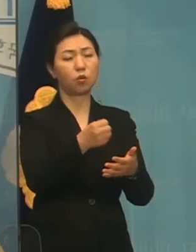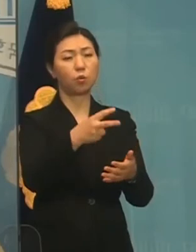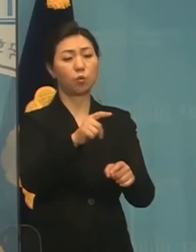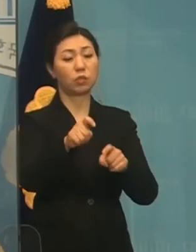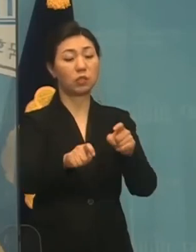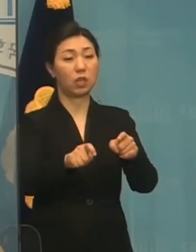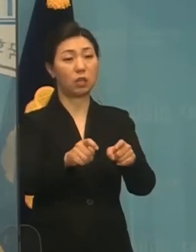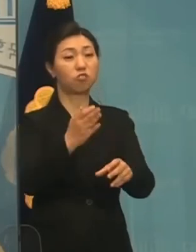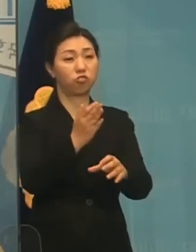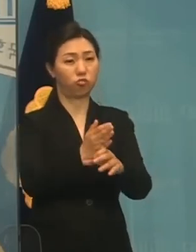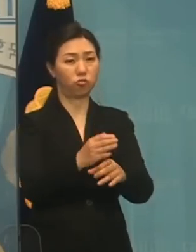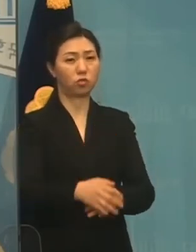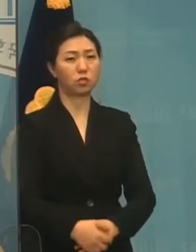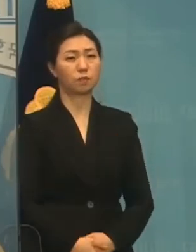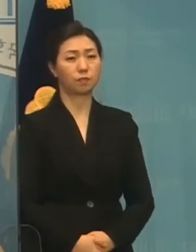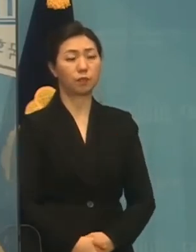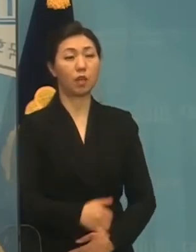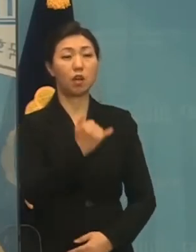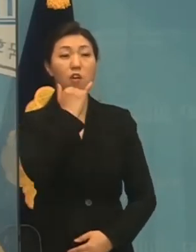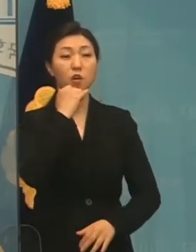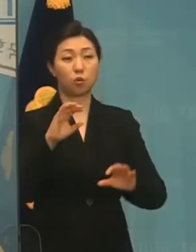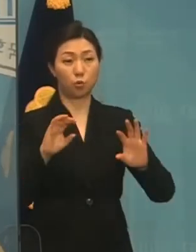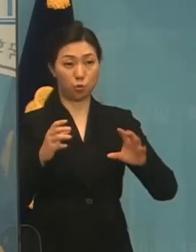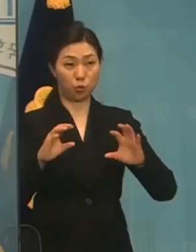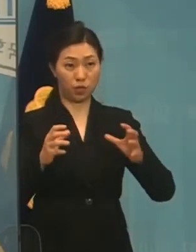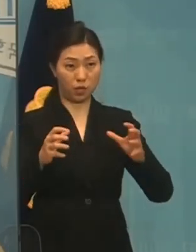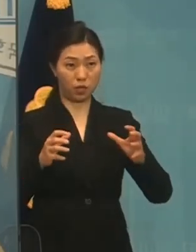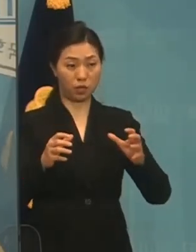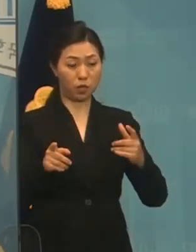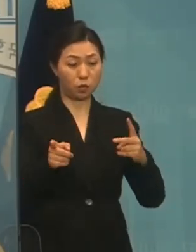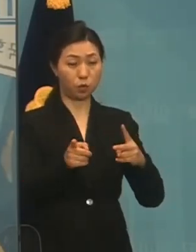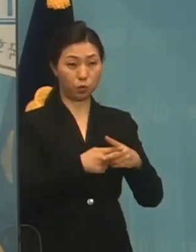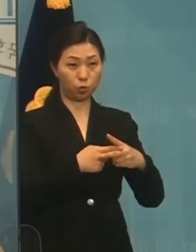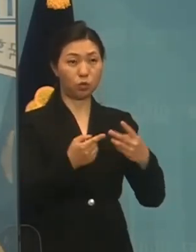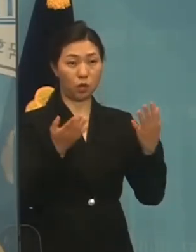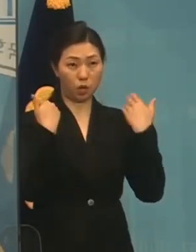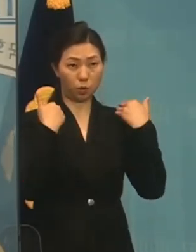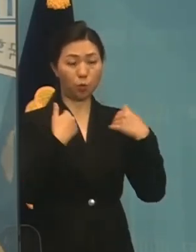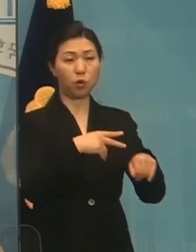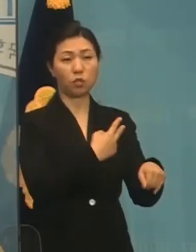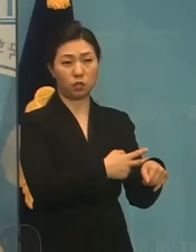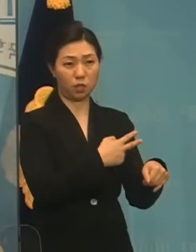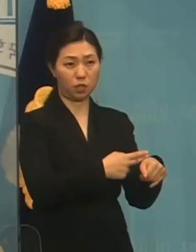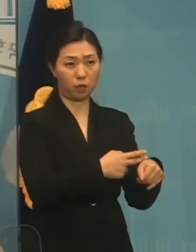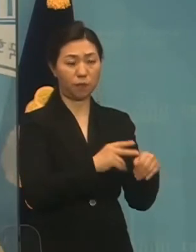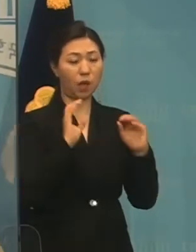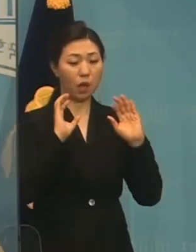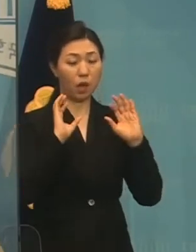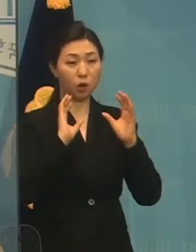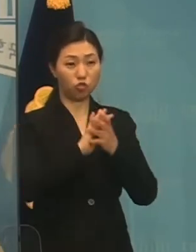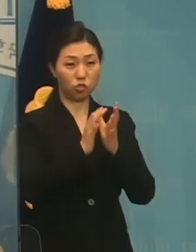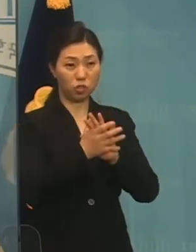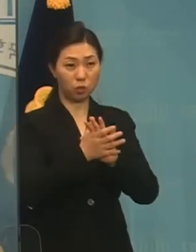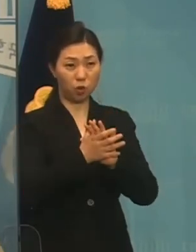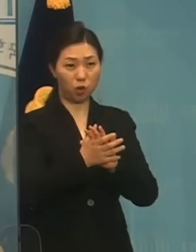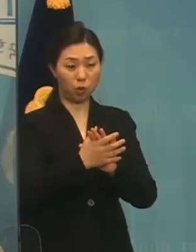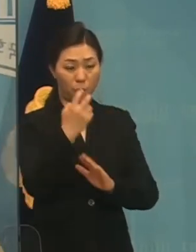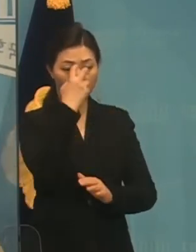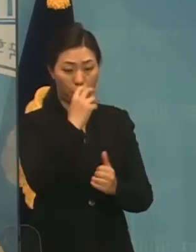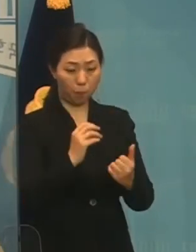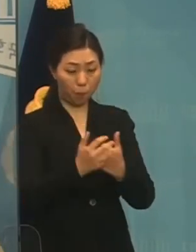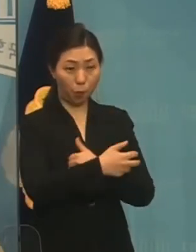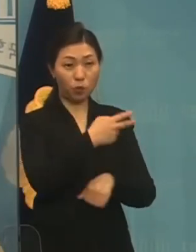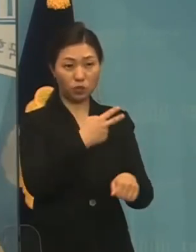있습니다. 독일의 경우는 초등학교 교사와 보육교사들에 대한 백신